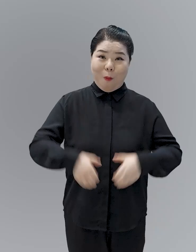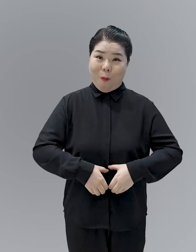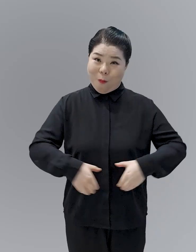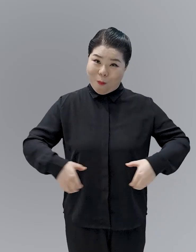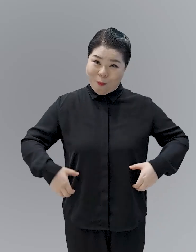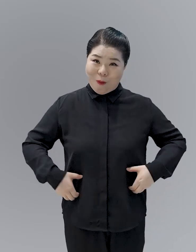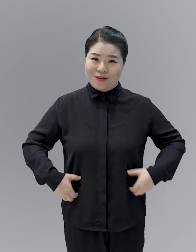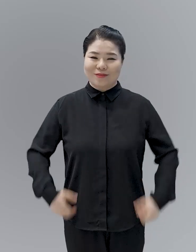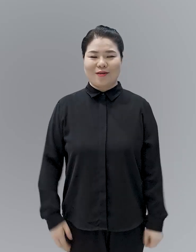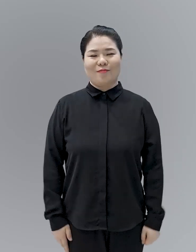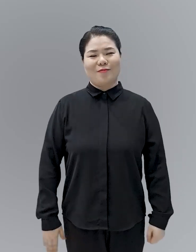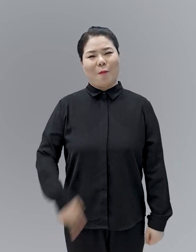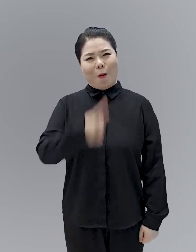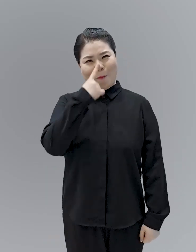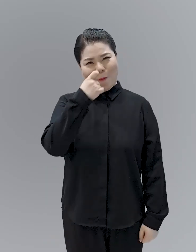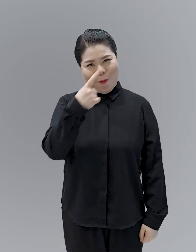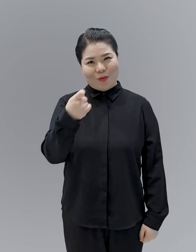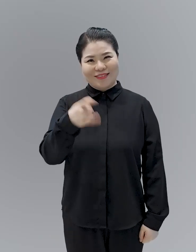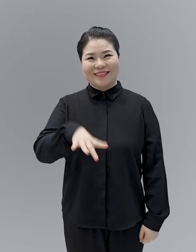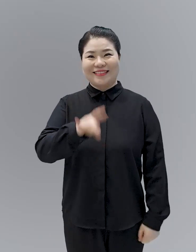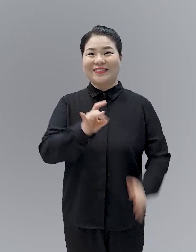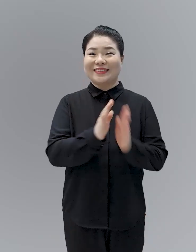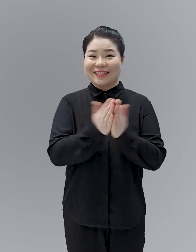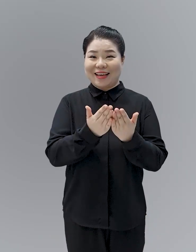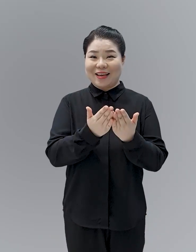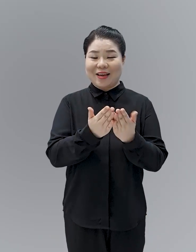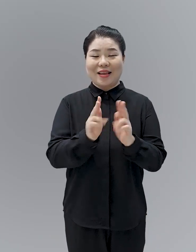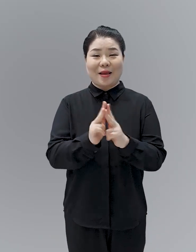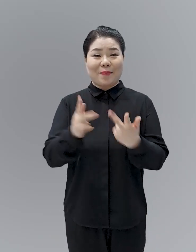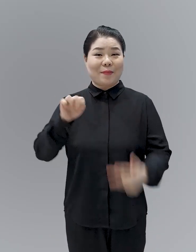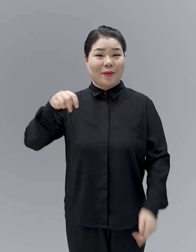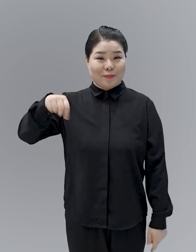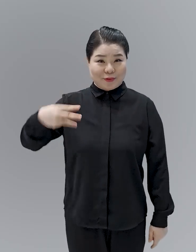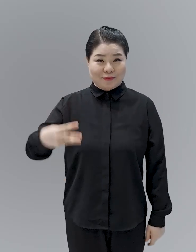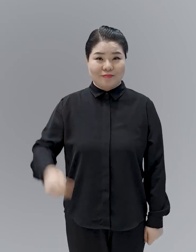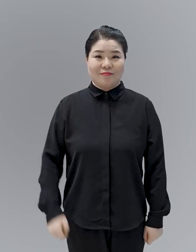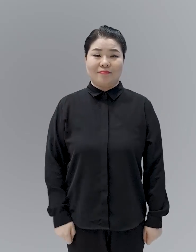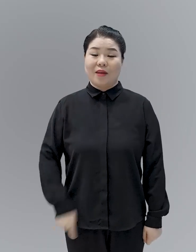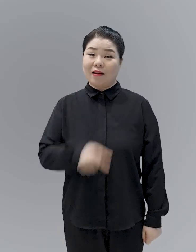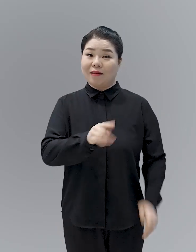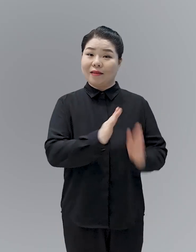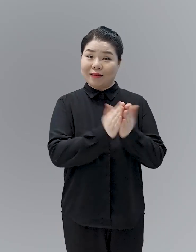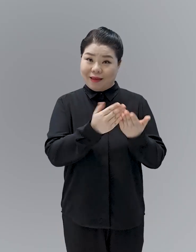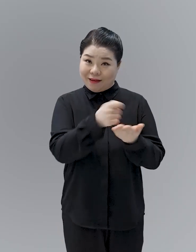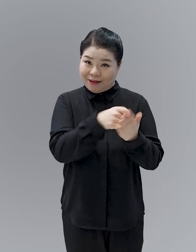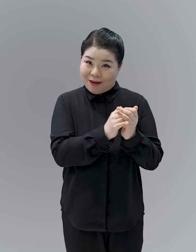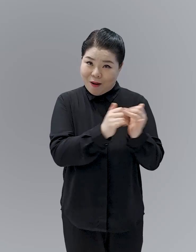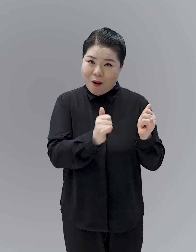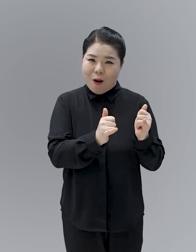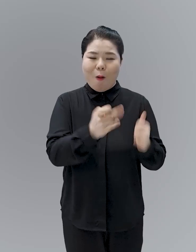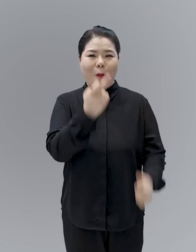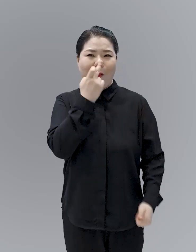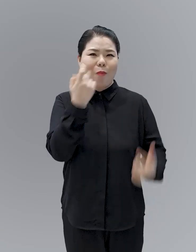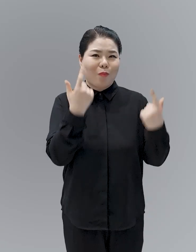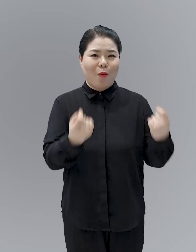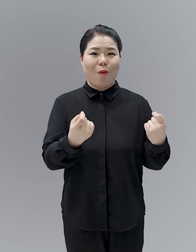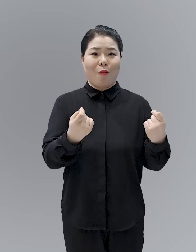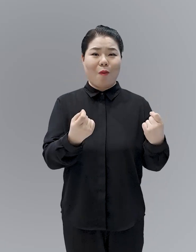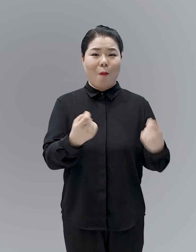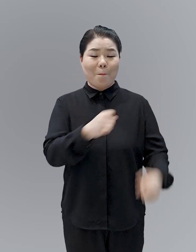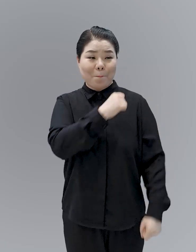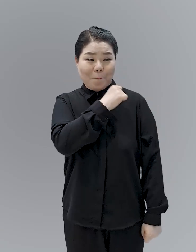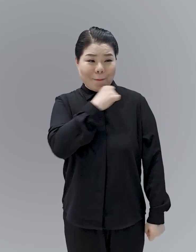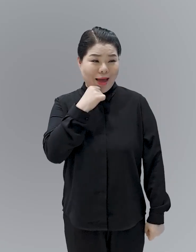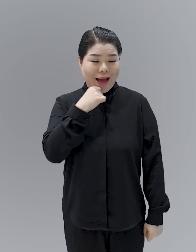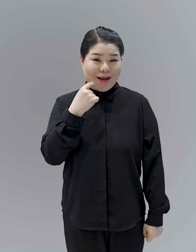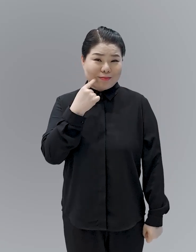재미있으면서도 너그럽다. 눈부신 데뷔작이다. 잡지 피플. 신시아 다프리 스위니의 작품은 훌륭한 다크 초콜릿 같다. 정확한